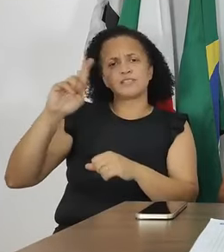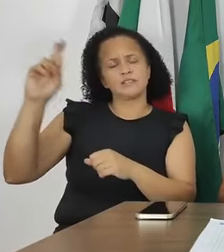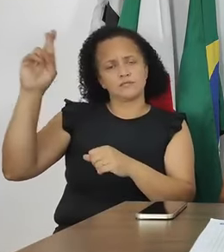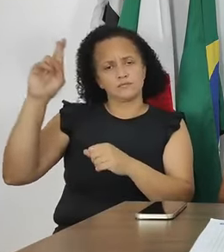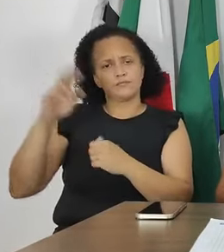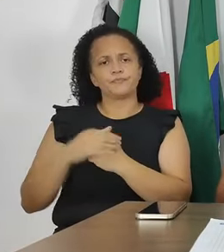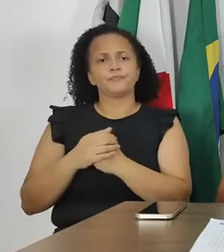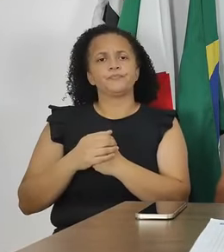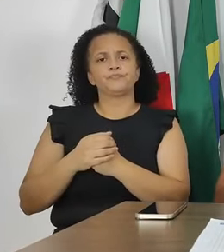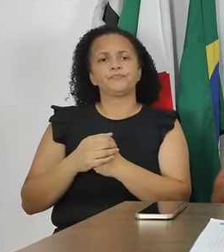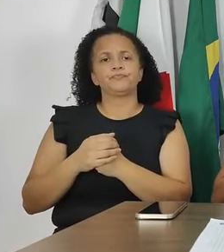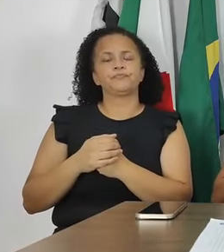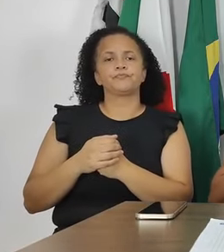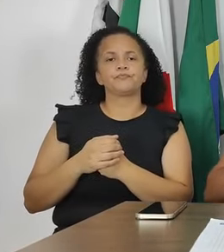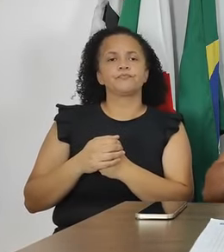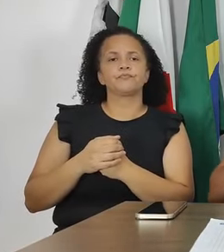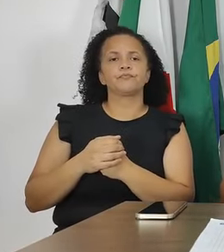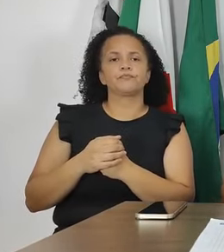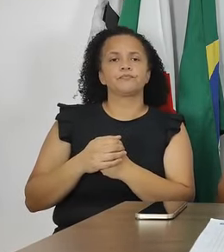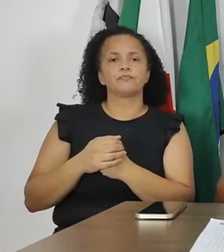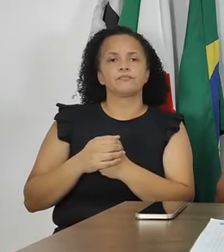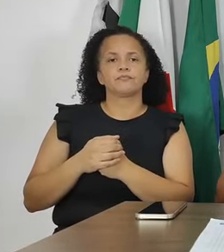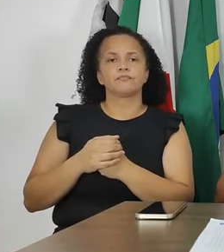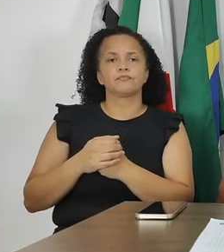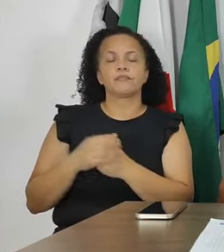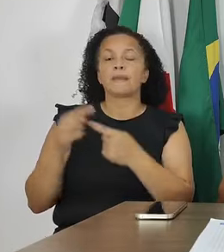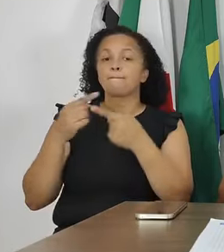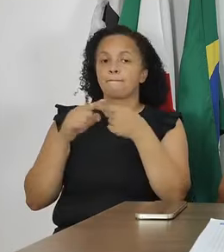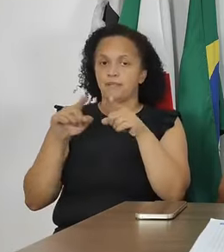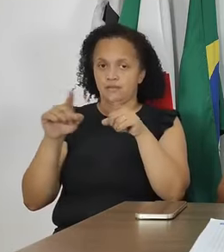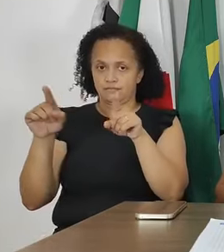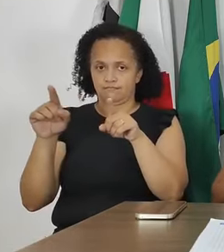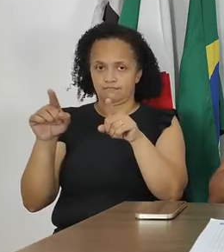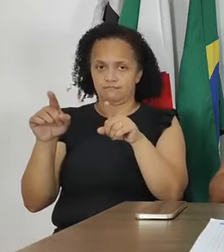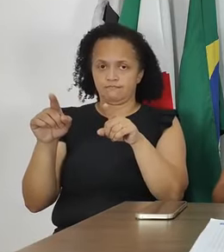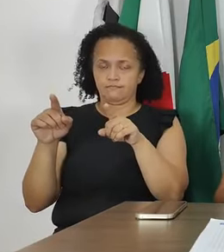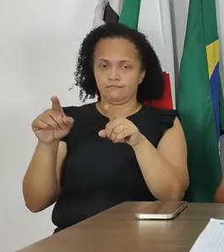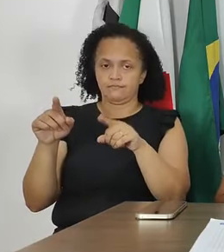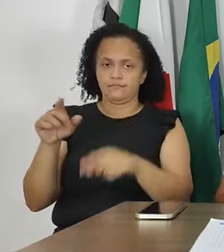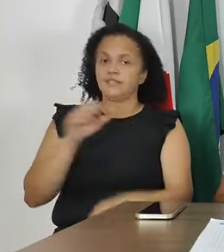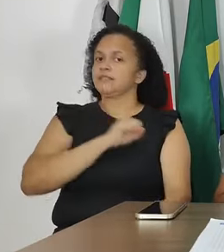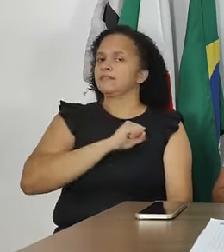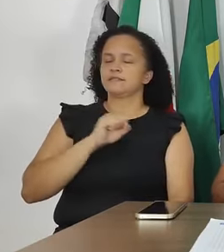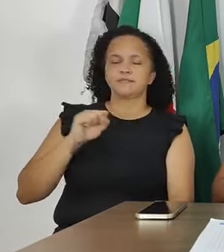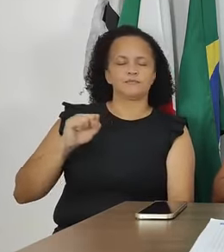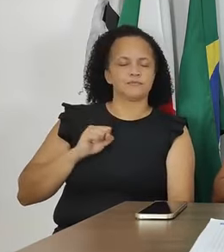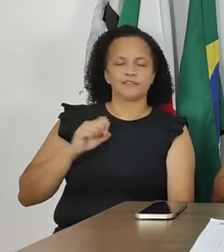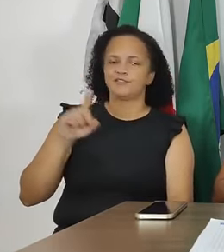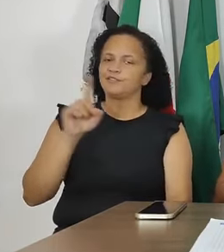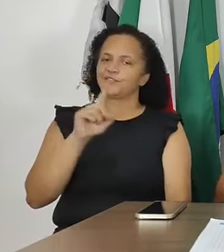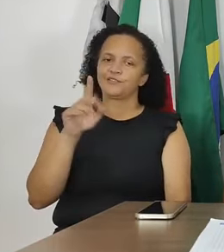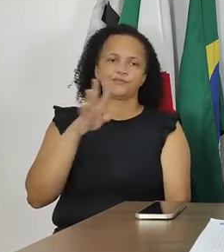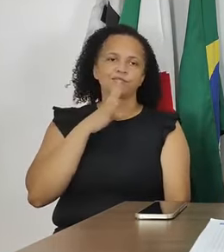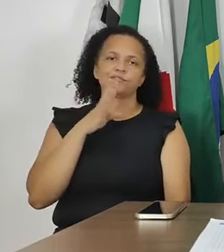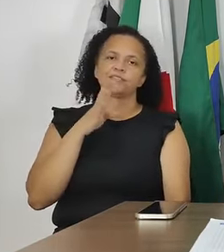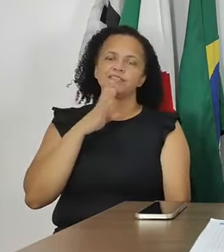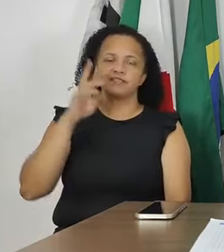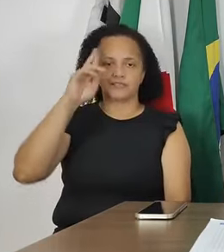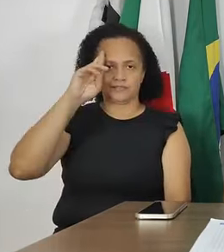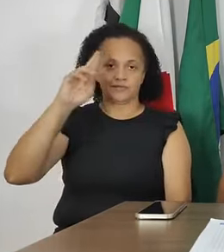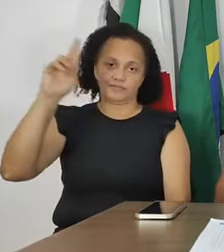versículo 7, porém, diz assim: porém Samuel ainda não conhecia o Senhor. Esse